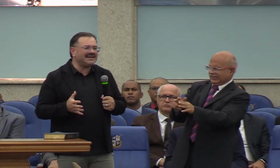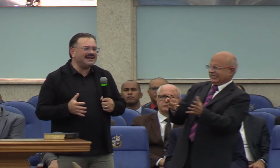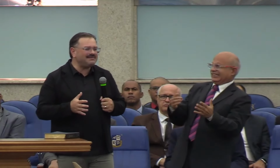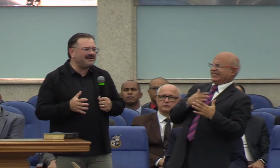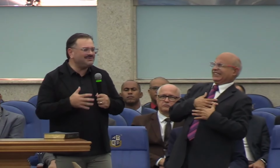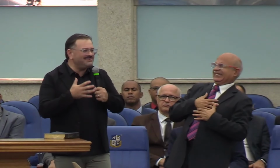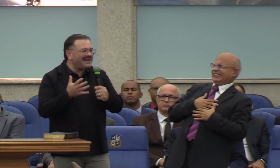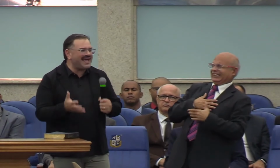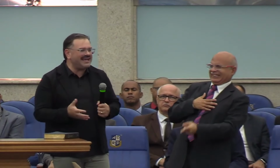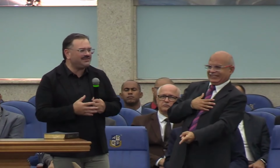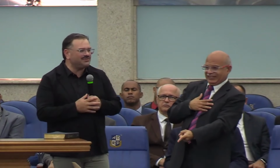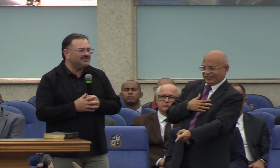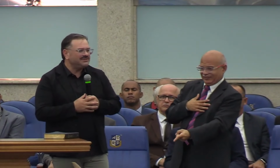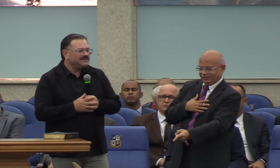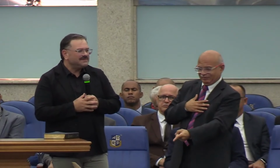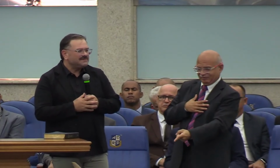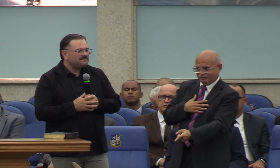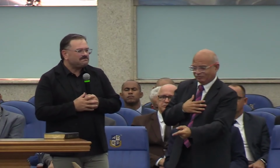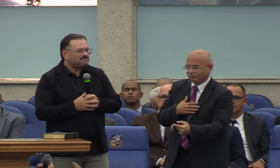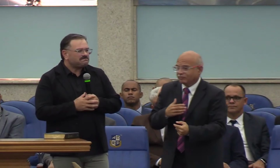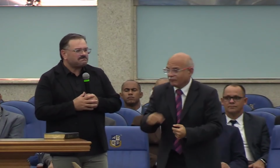na cama, num leito.